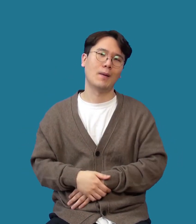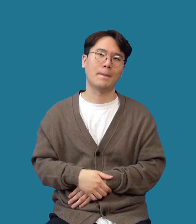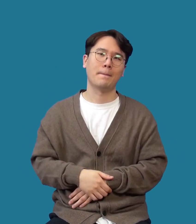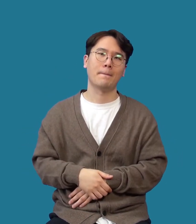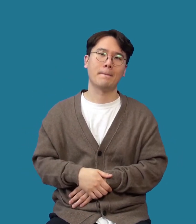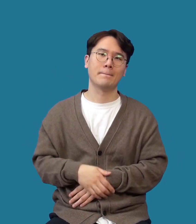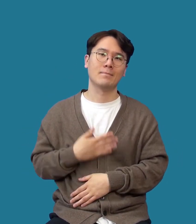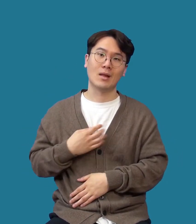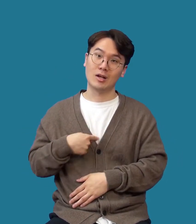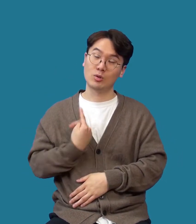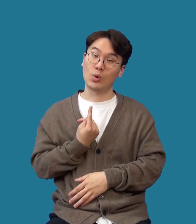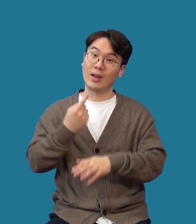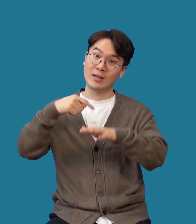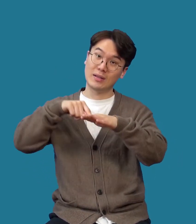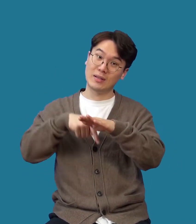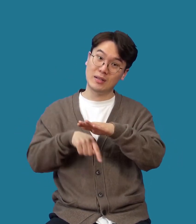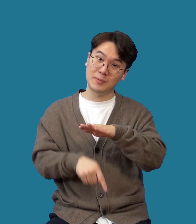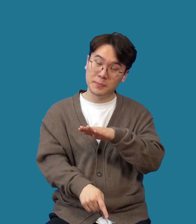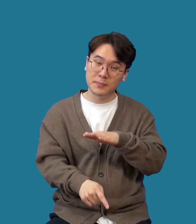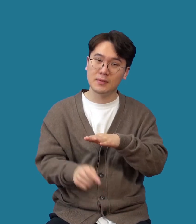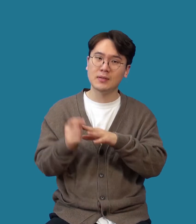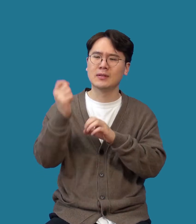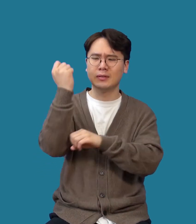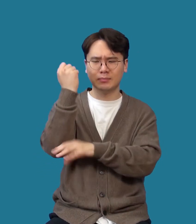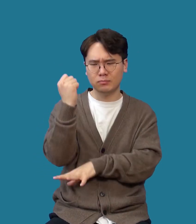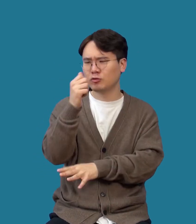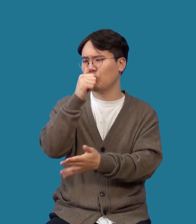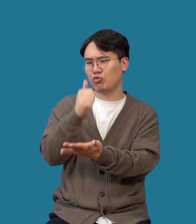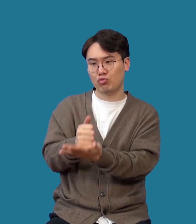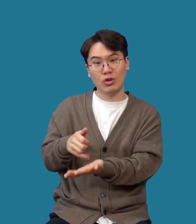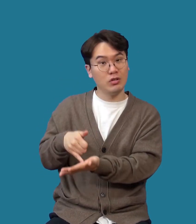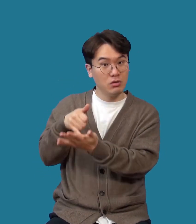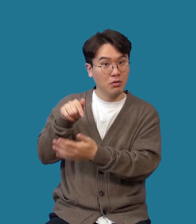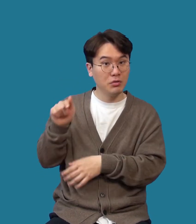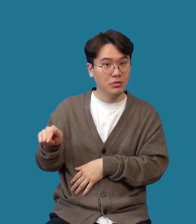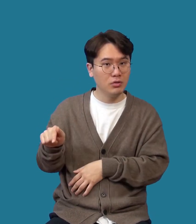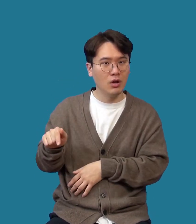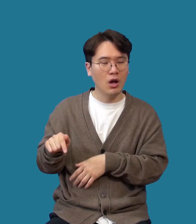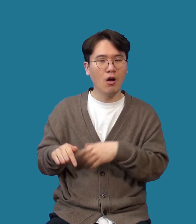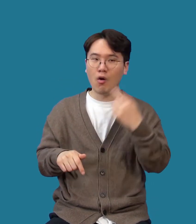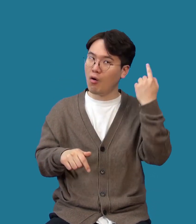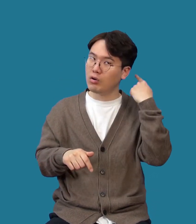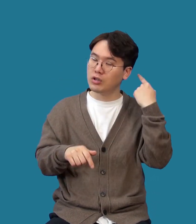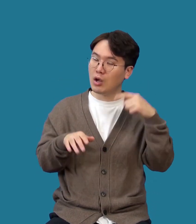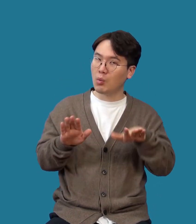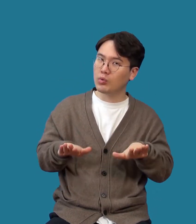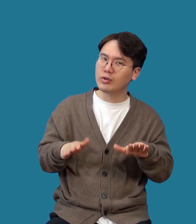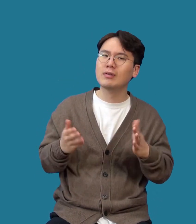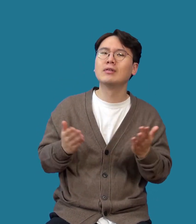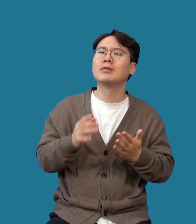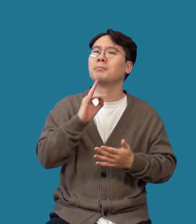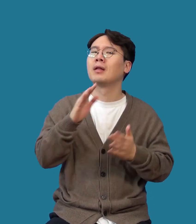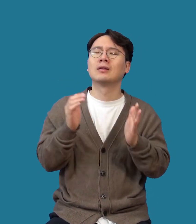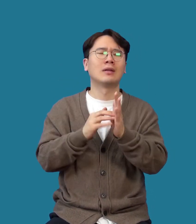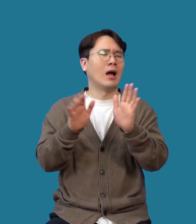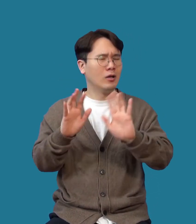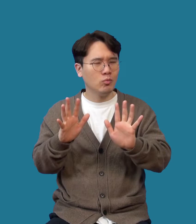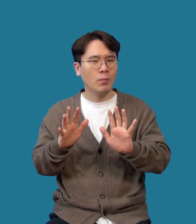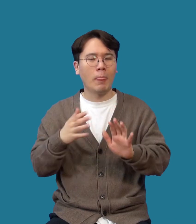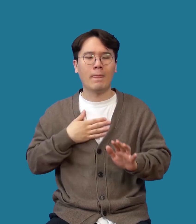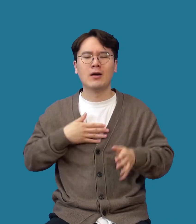자기 속에 깊이 뿌리박고 있는 이 죄성은 어제 오늘 일이 아니고 자기가 태어날 때부터 그랬다는 것을